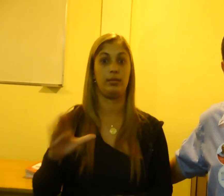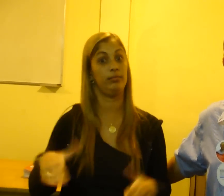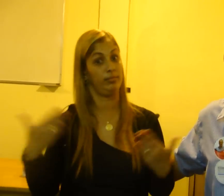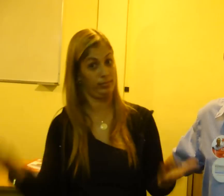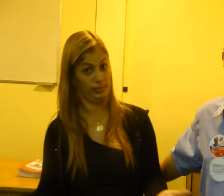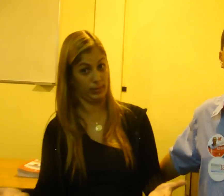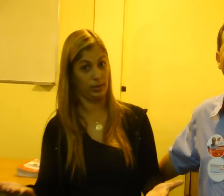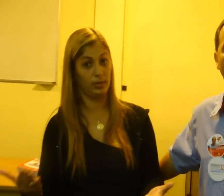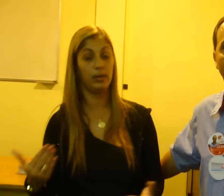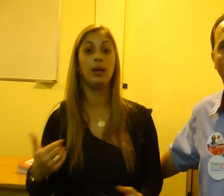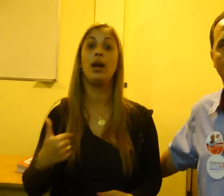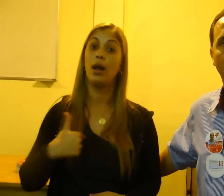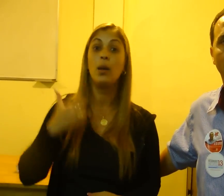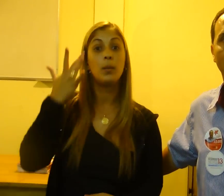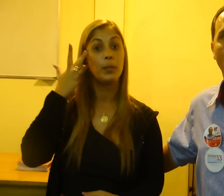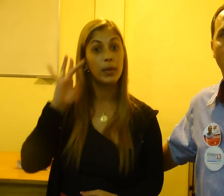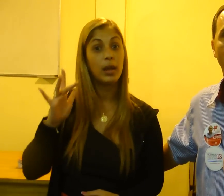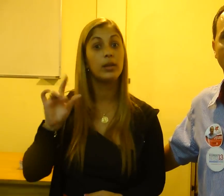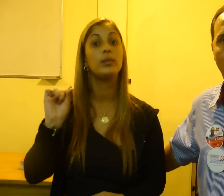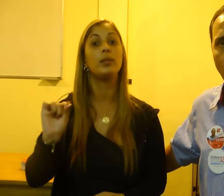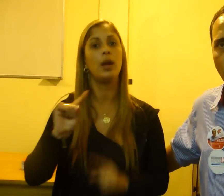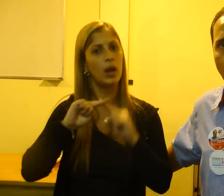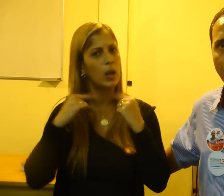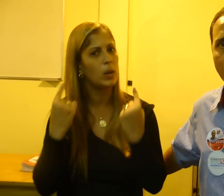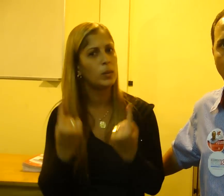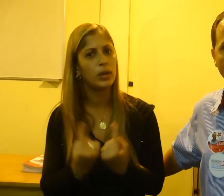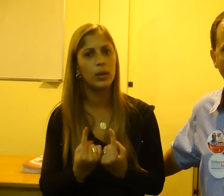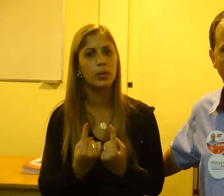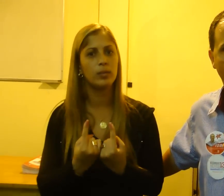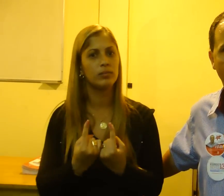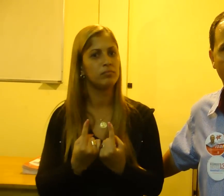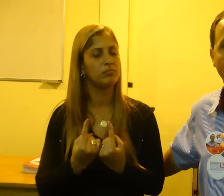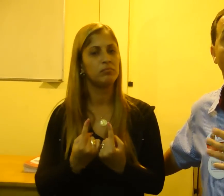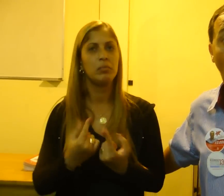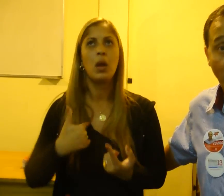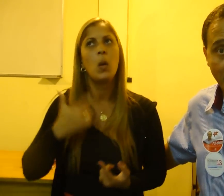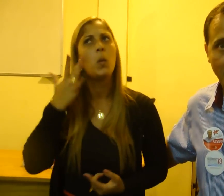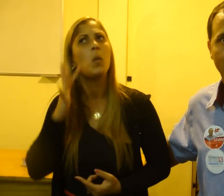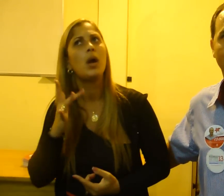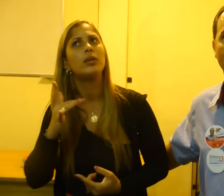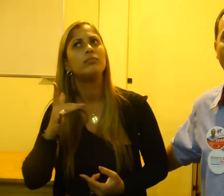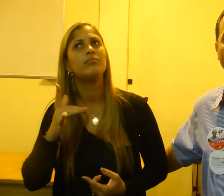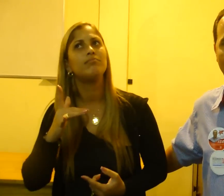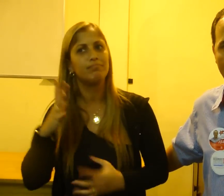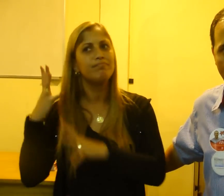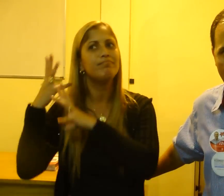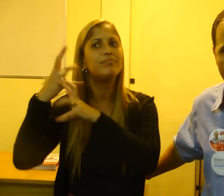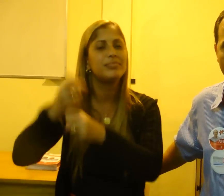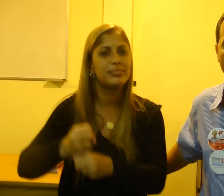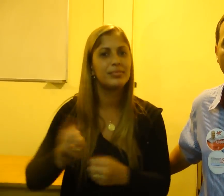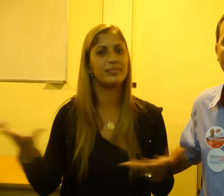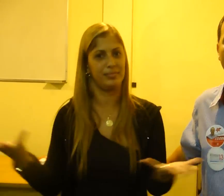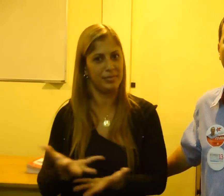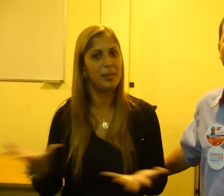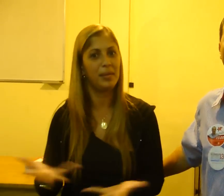Portanto, acho que foi uma reunião, eu diria até histórica, da nossa